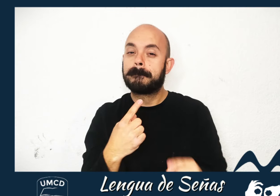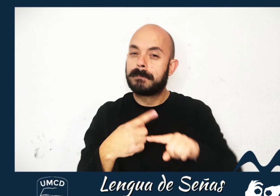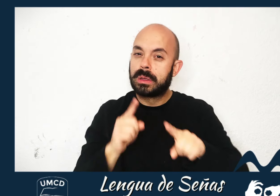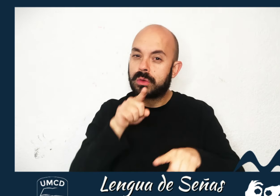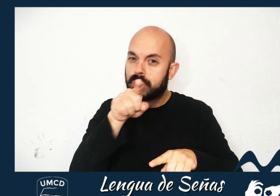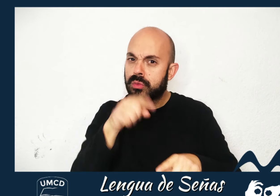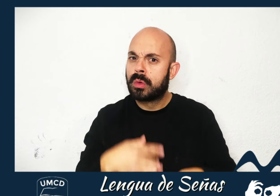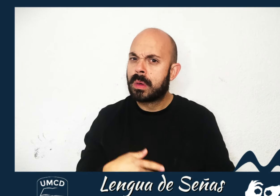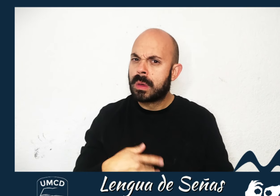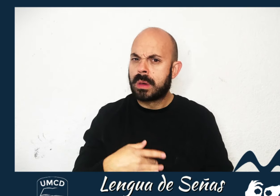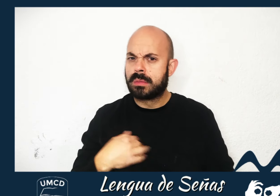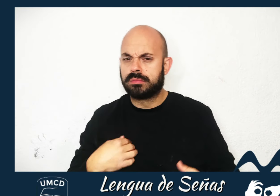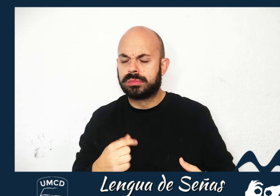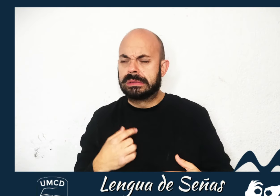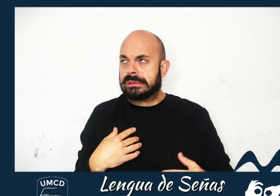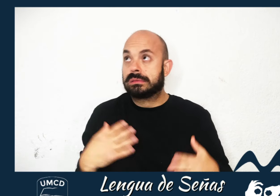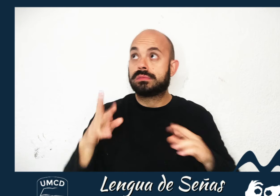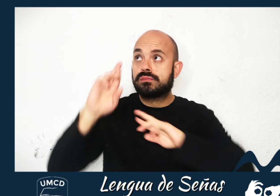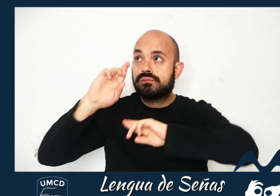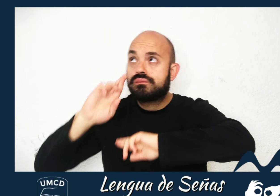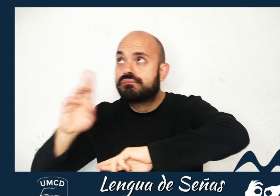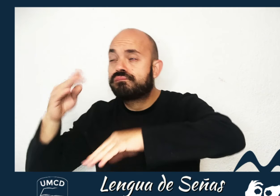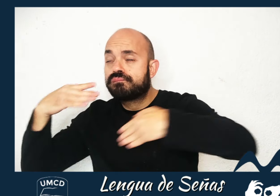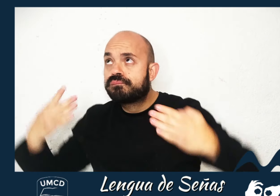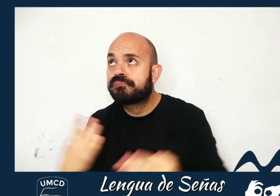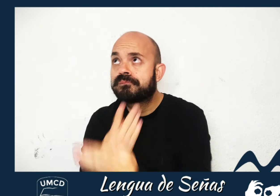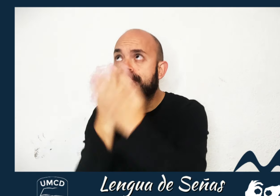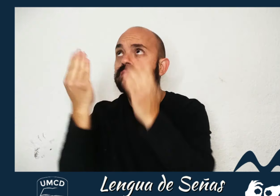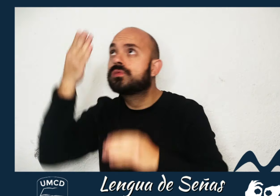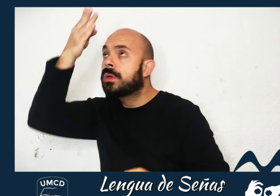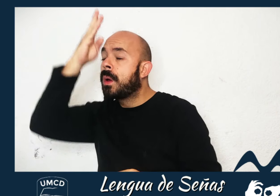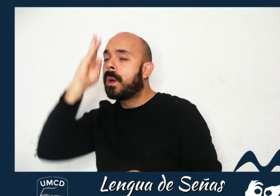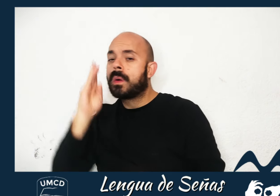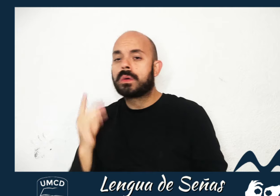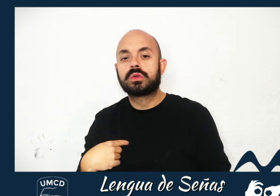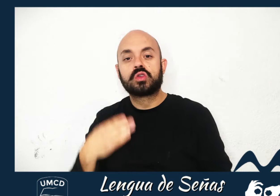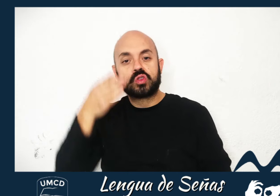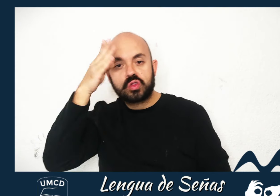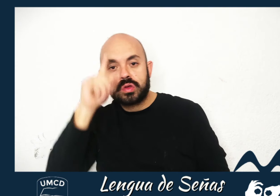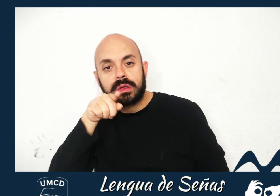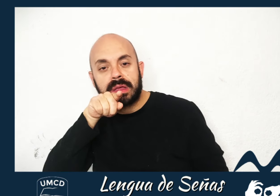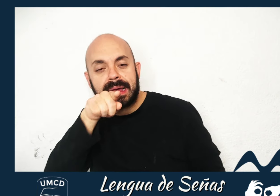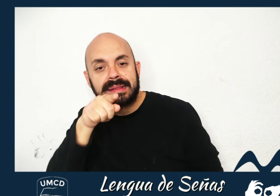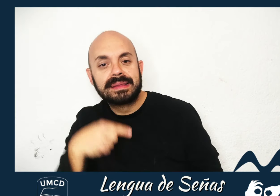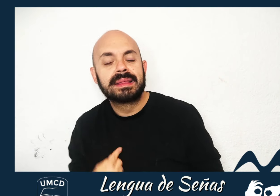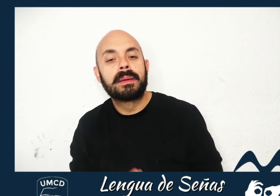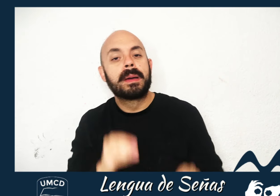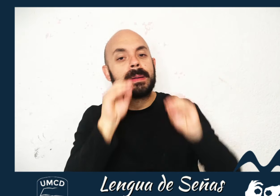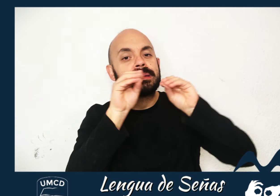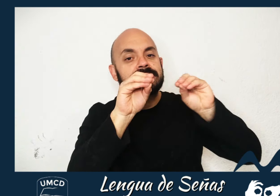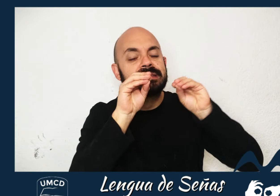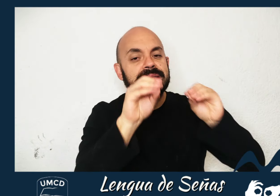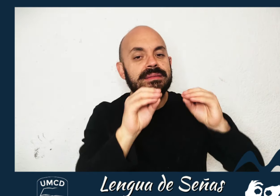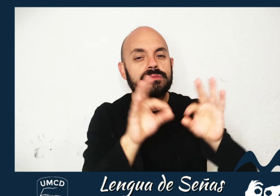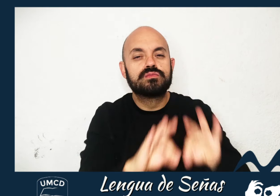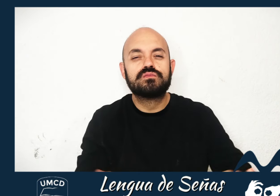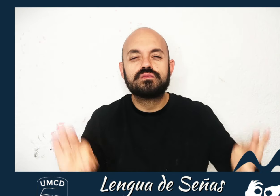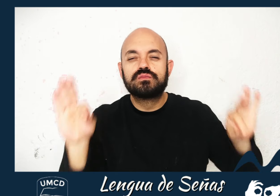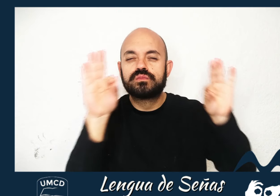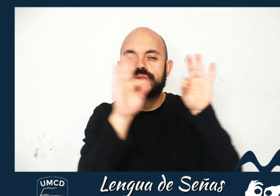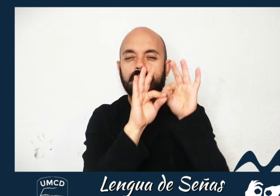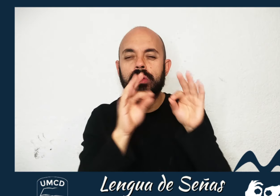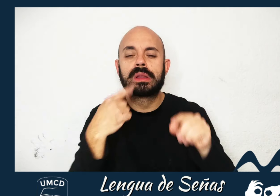temen y a ellos hará conocer su pacto. Lo que está diciendo ese pasaje es de que nosotros podemos llegar a tener una relación